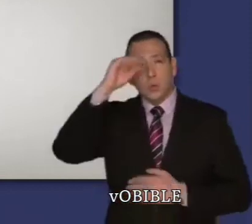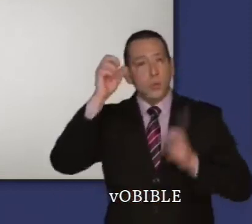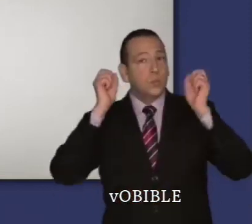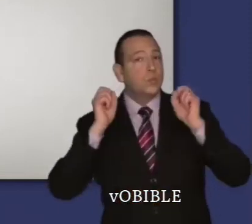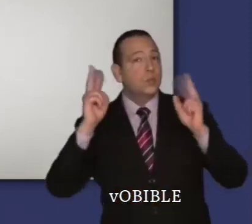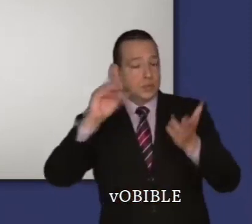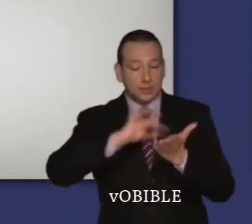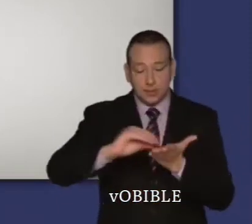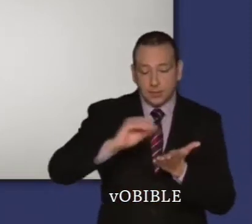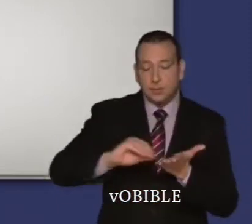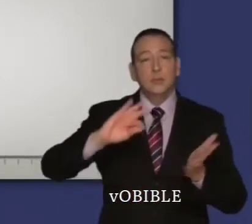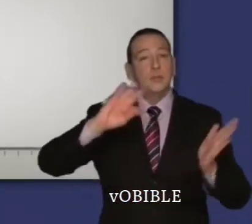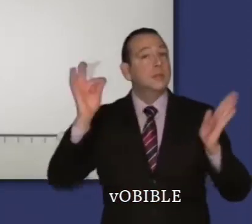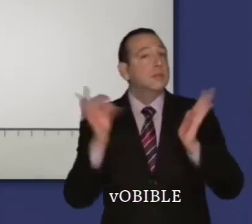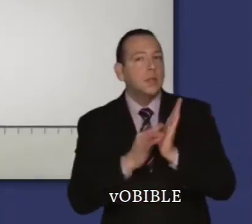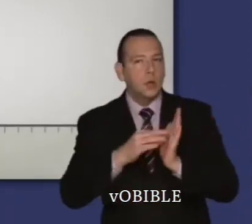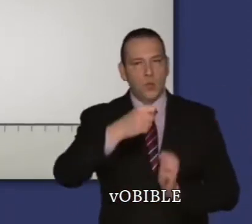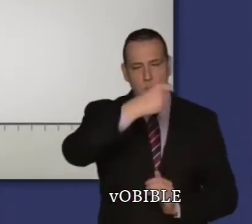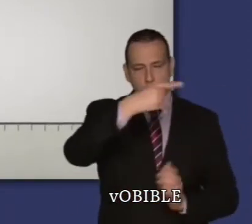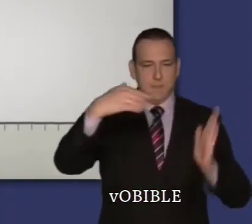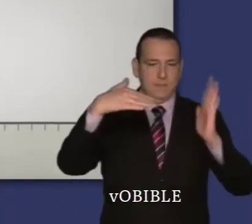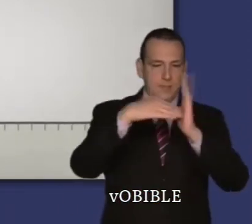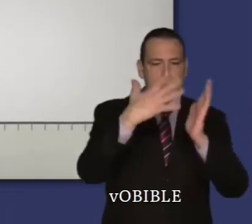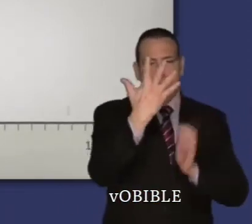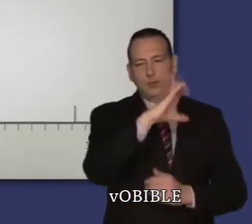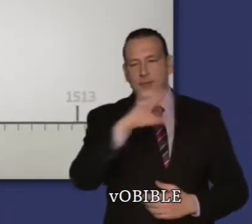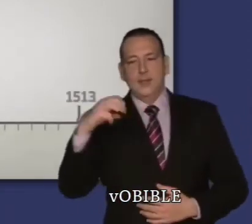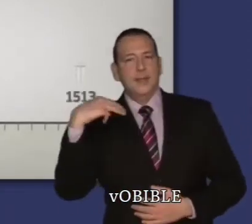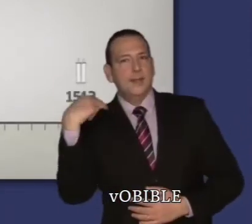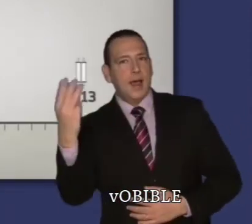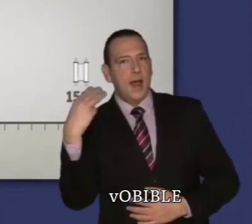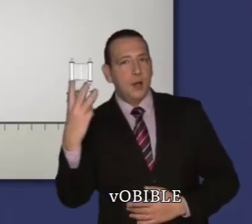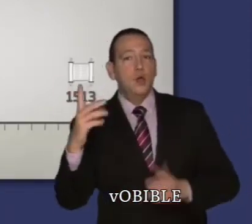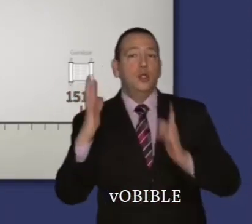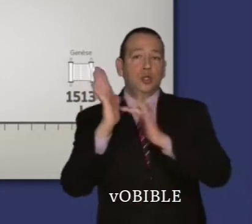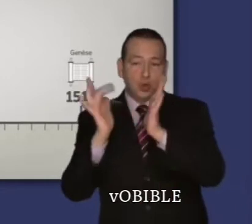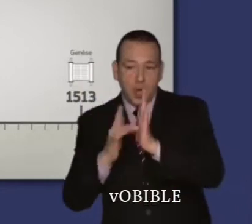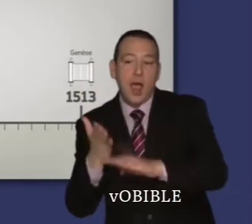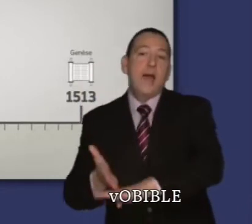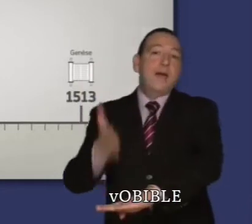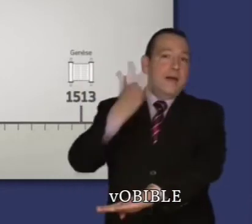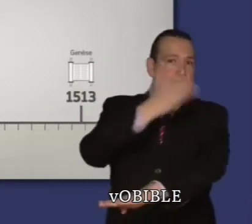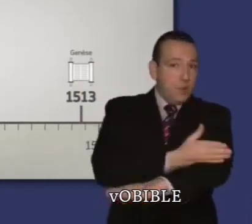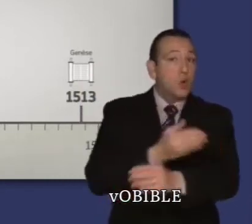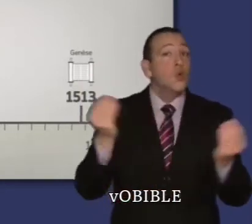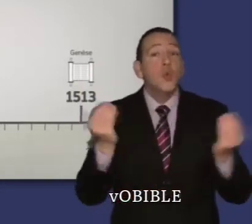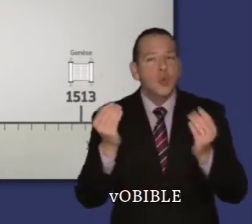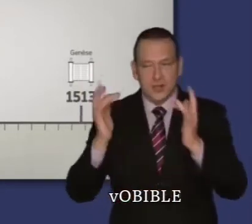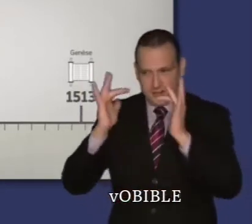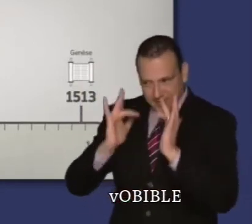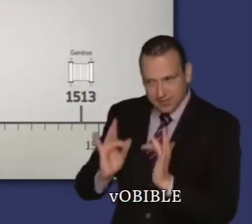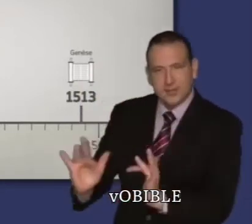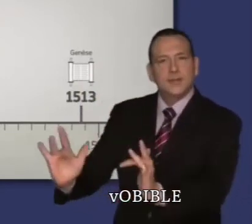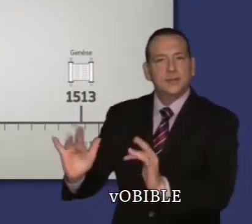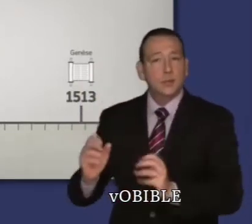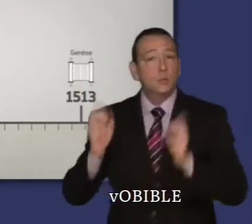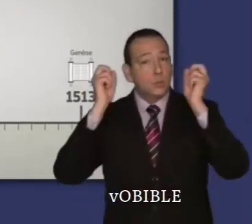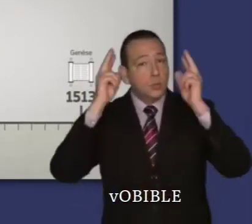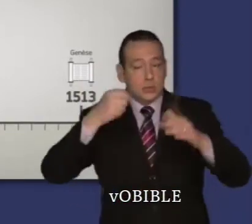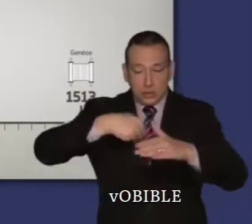La rédaction de la Genèse a été achevée par Moïse dans le désert du Sinaï en 1513 avant notre ère. Né